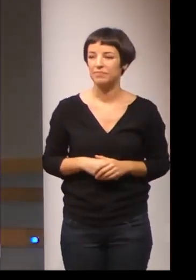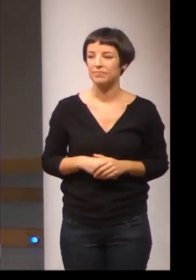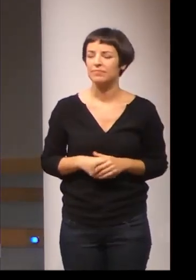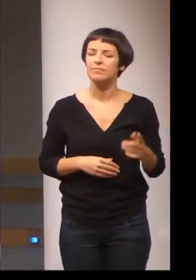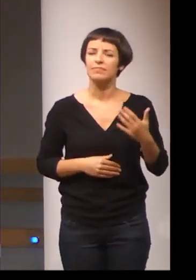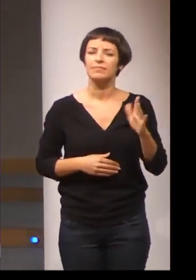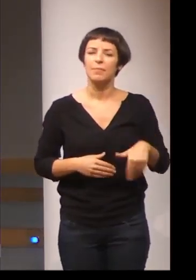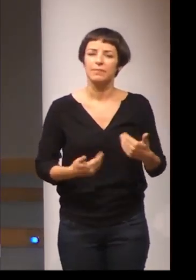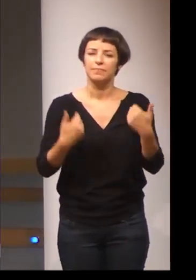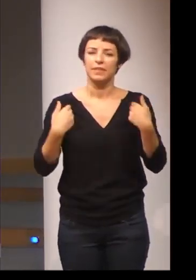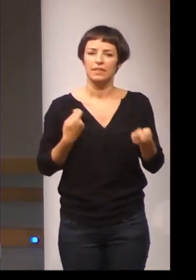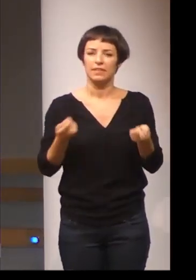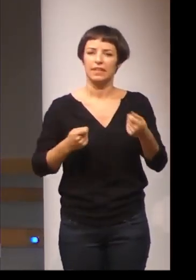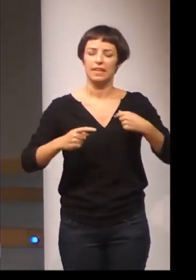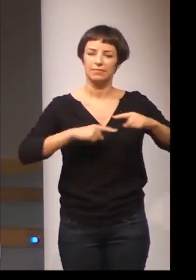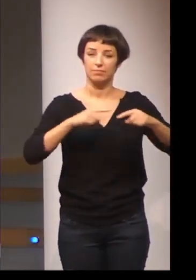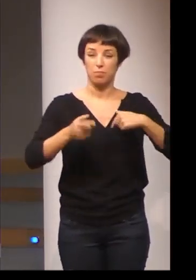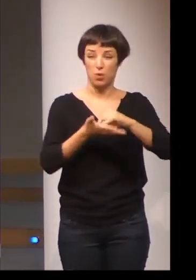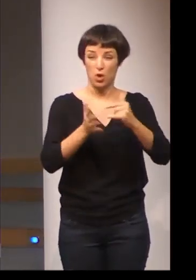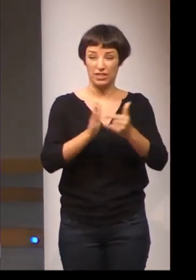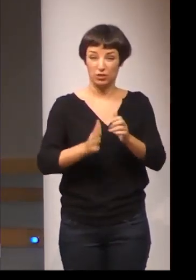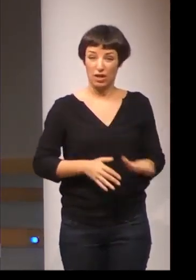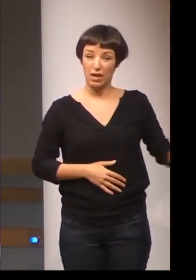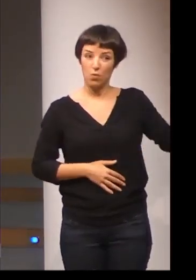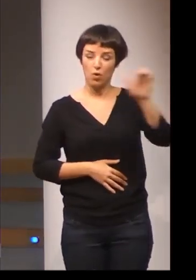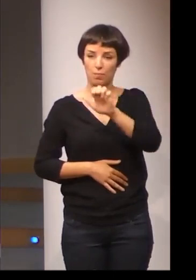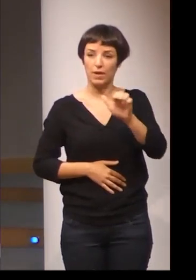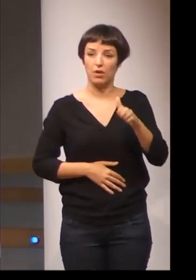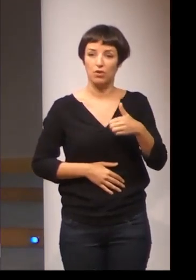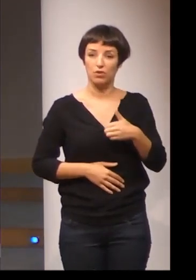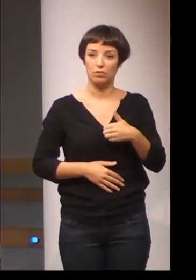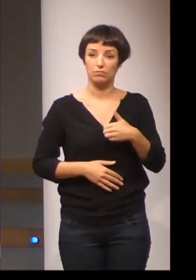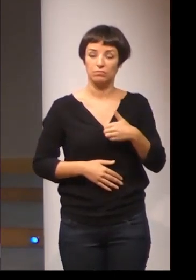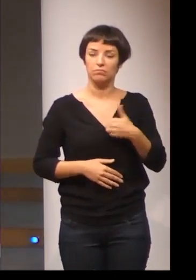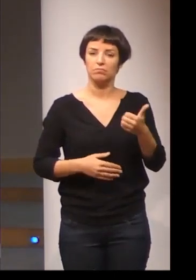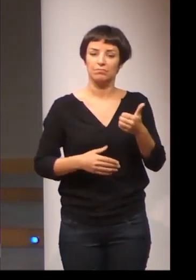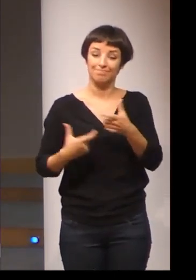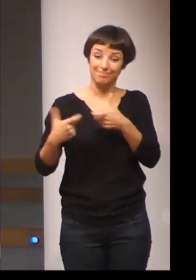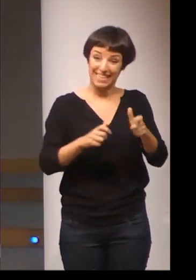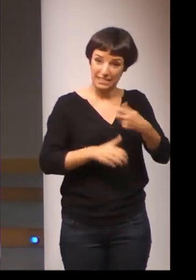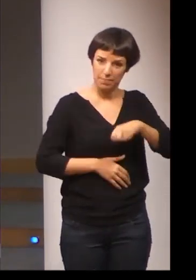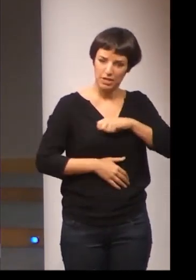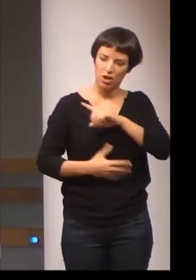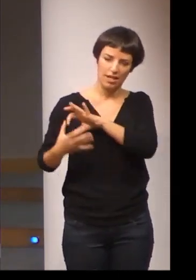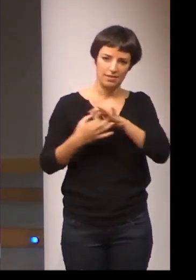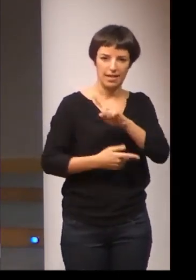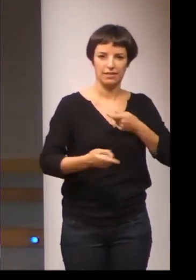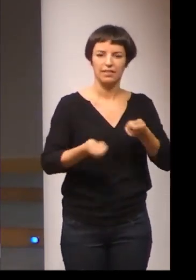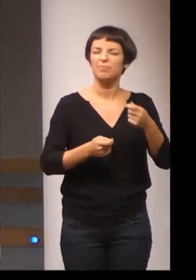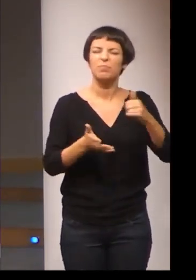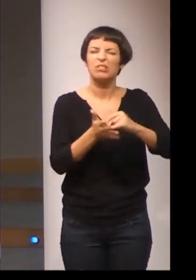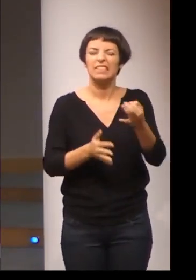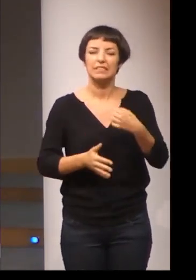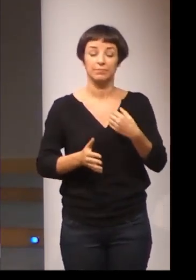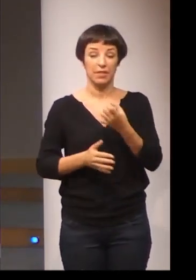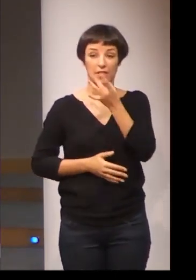Dirige también el proyecto, la parte española, del proyecto europeo de Spring Design, que es el proyecto de elaborar un diccionario